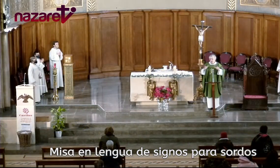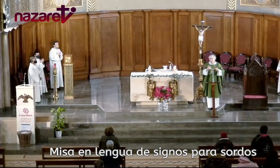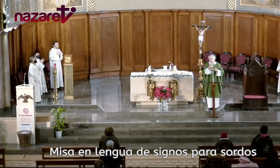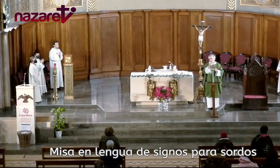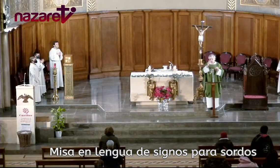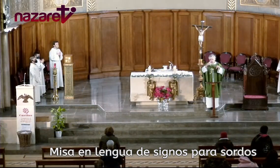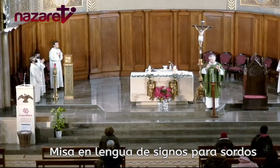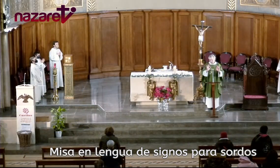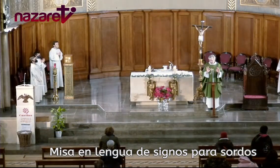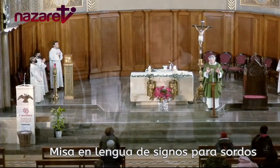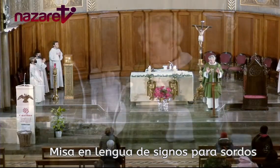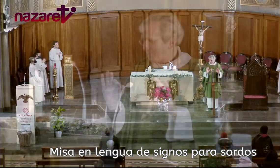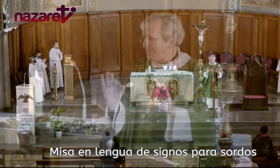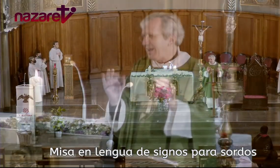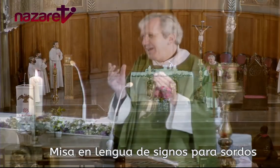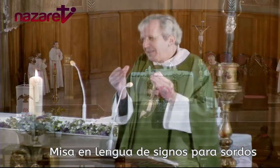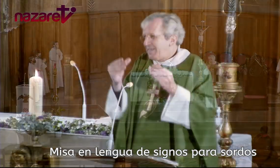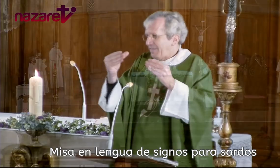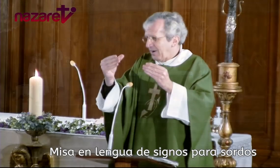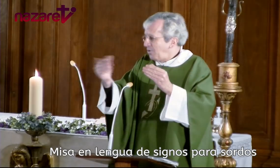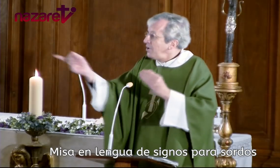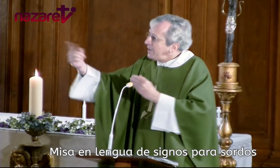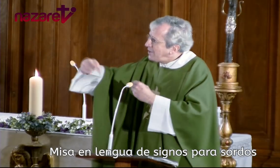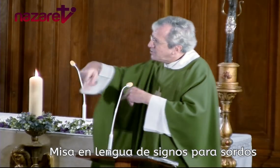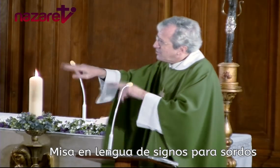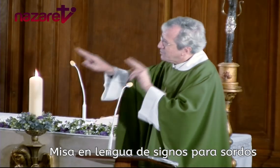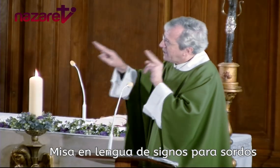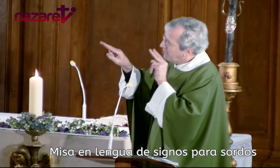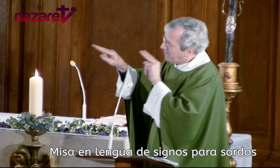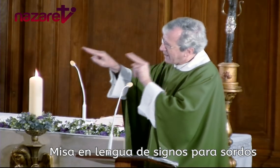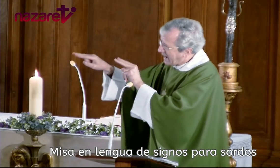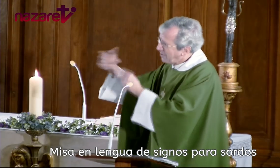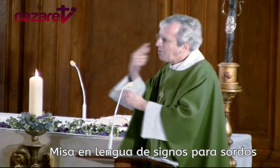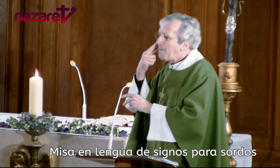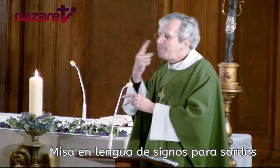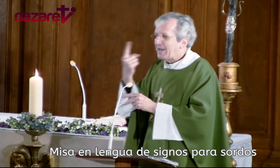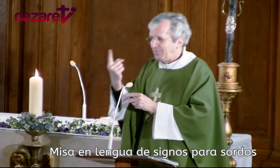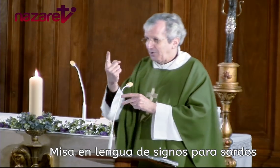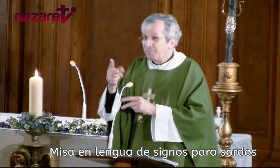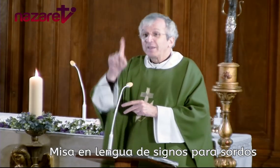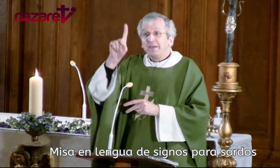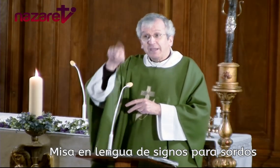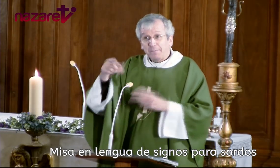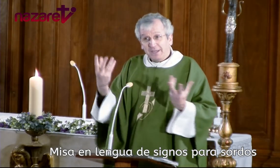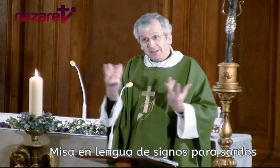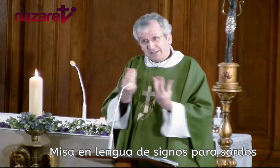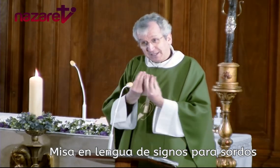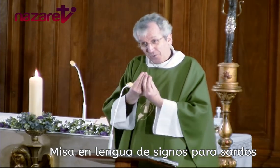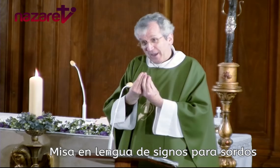En algunos lugares hoy será un día especial de hacerlo y nosotros hemos querido remarcarlo mirando. Y también se une